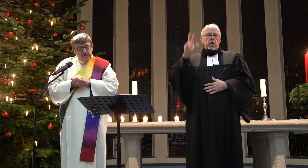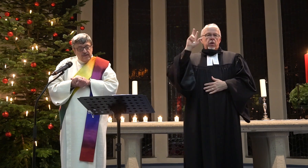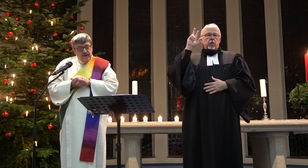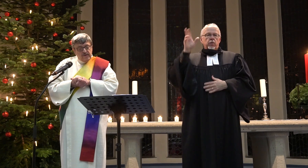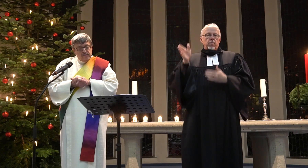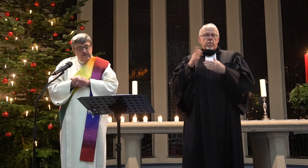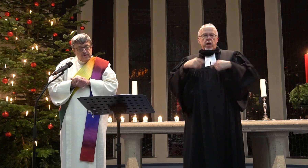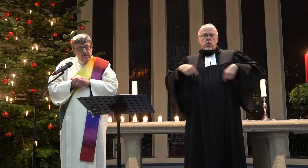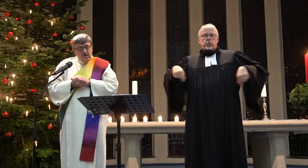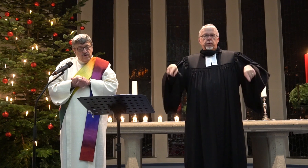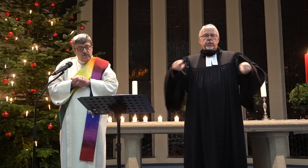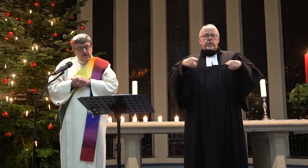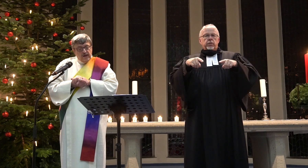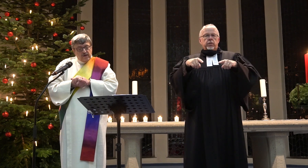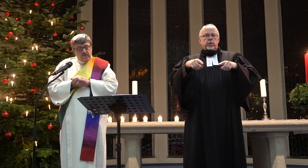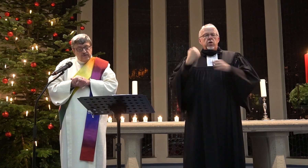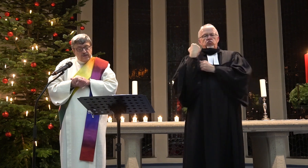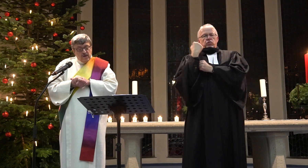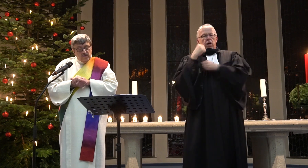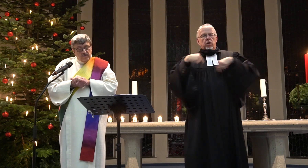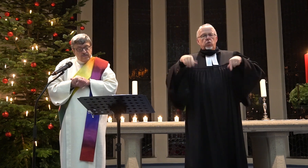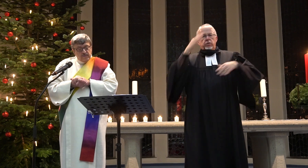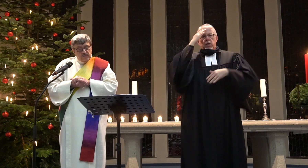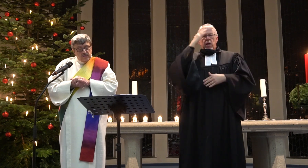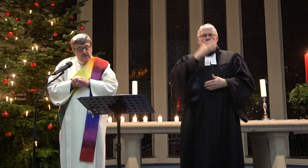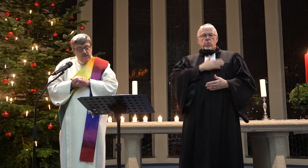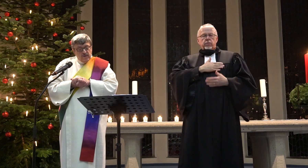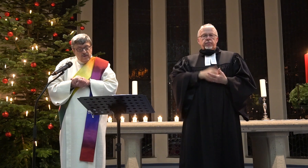Gott sei bei uns und stärke unseren Glauben.